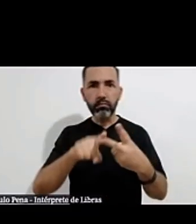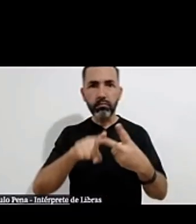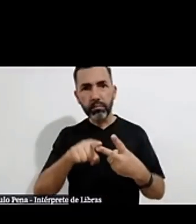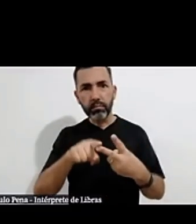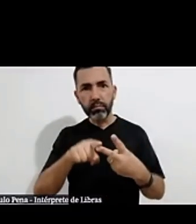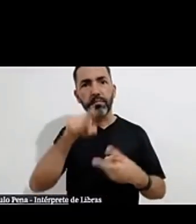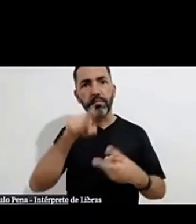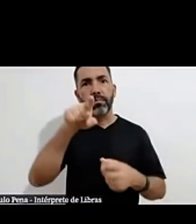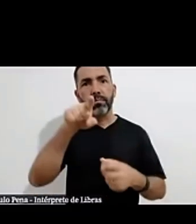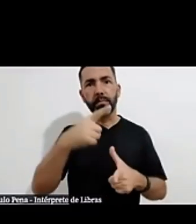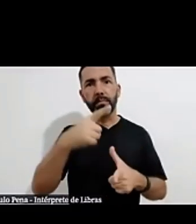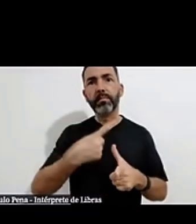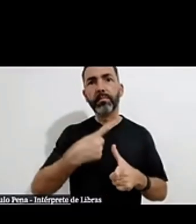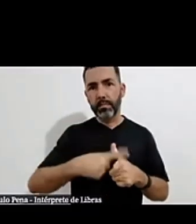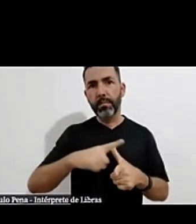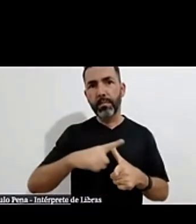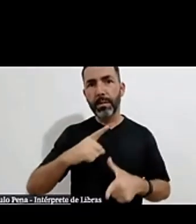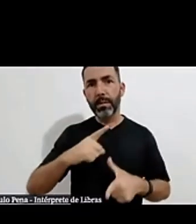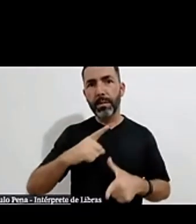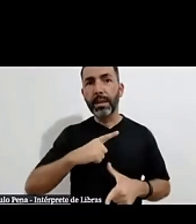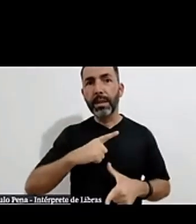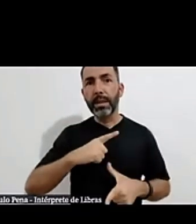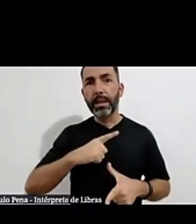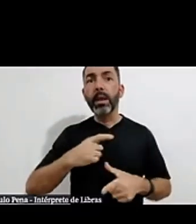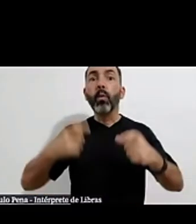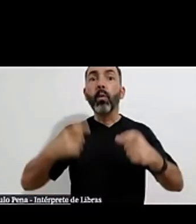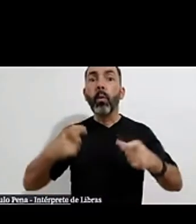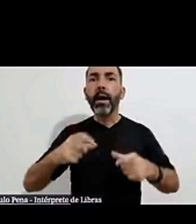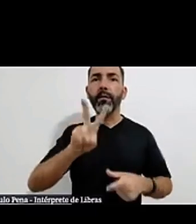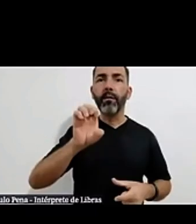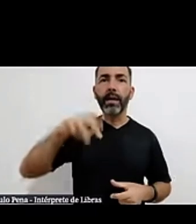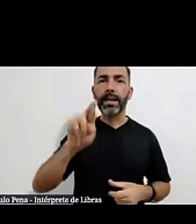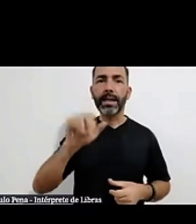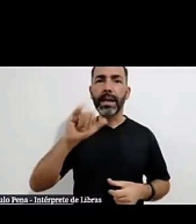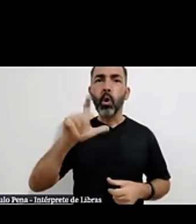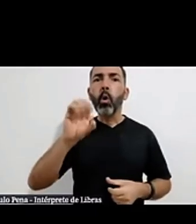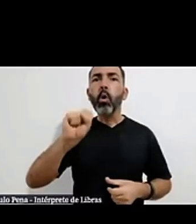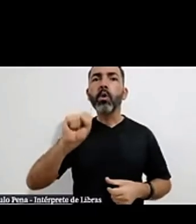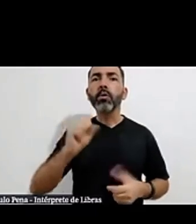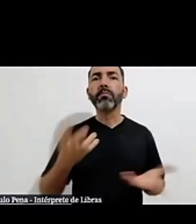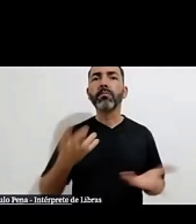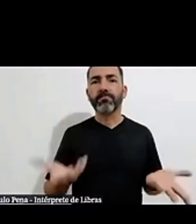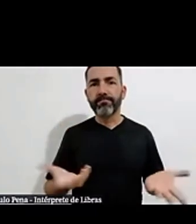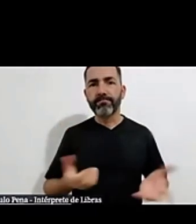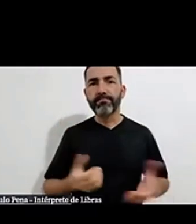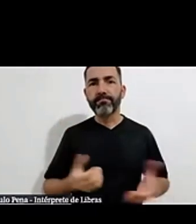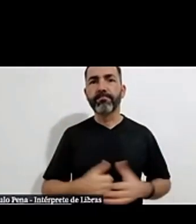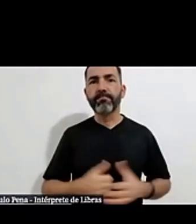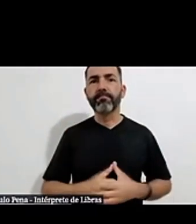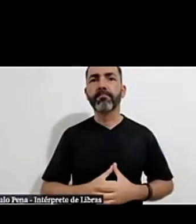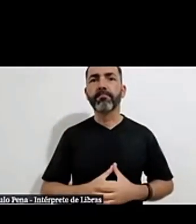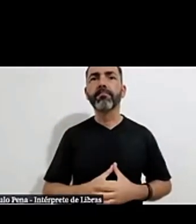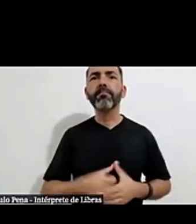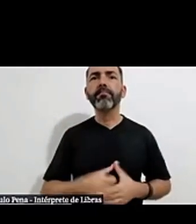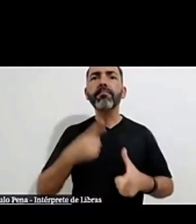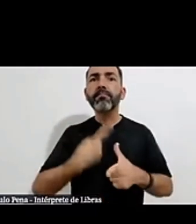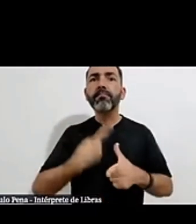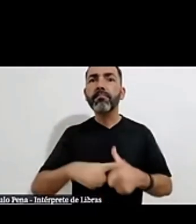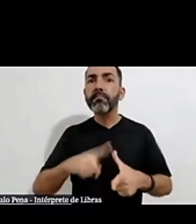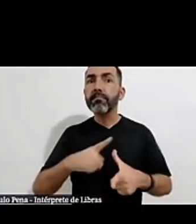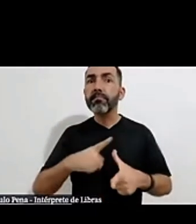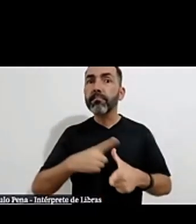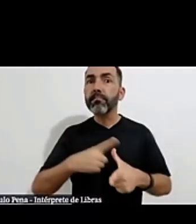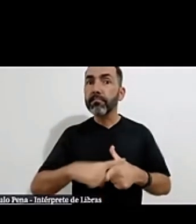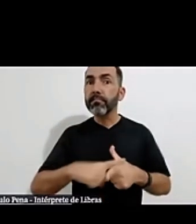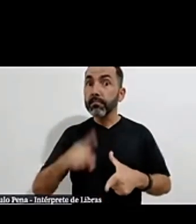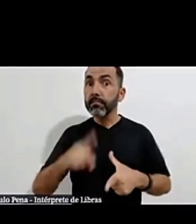nos ventrículos. Quais são os fatores de risco para que aconteça a arritmia, se você está